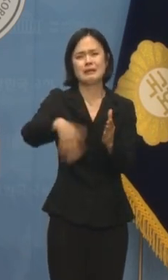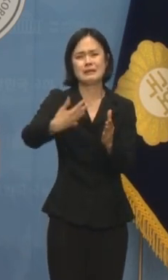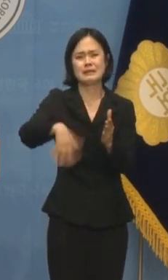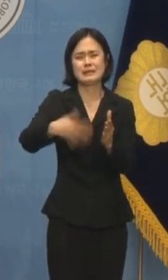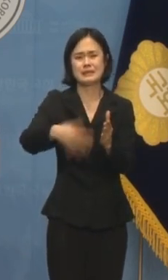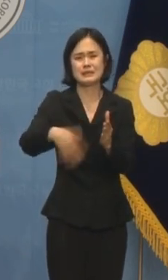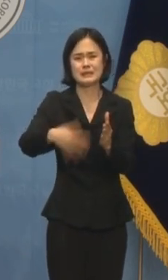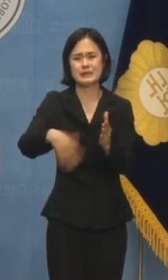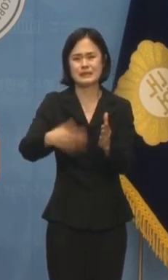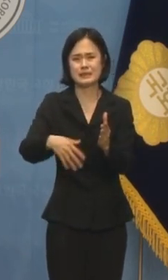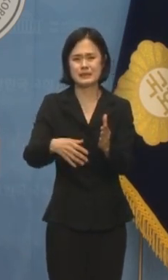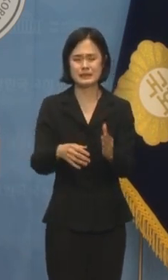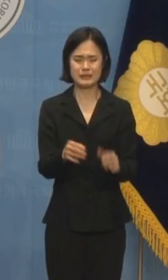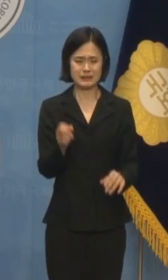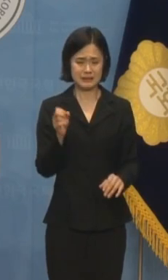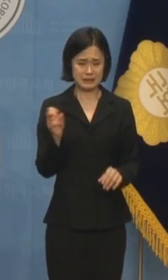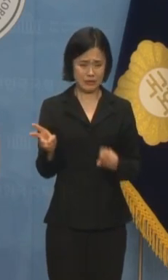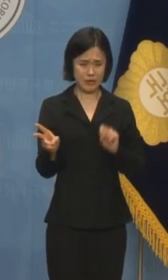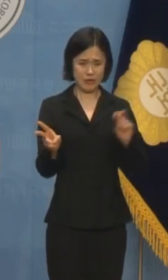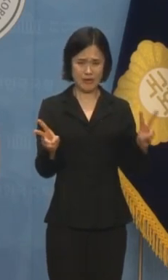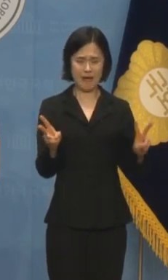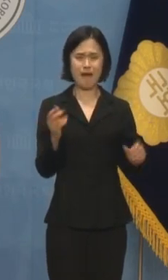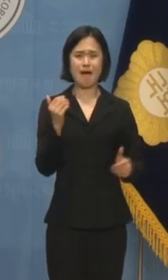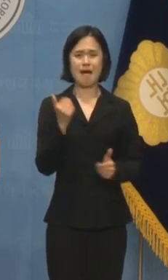있는 여야가